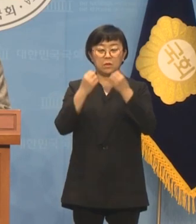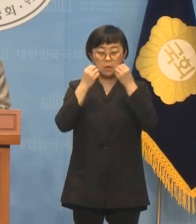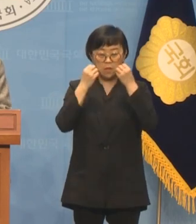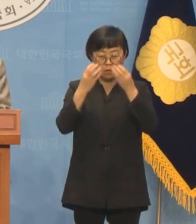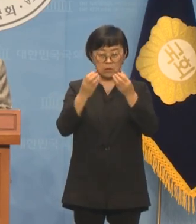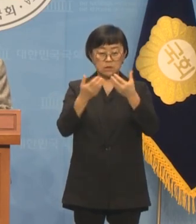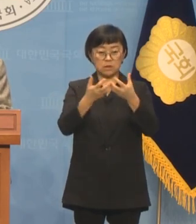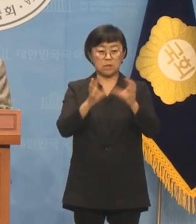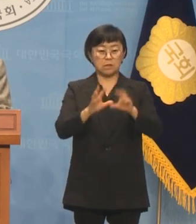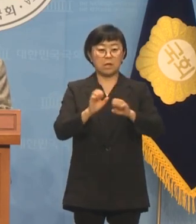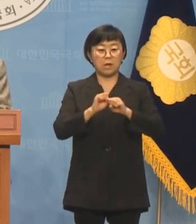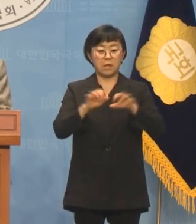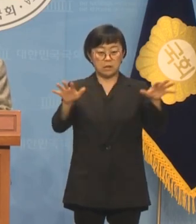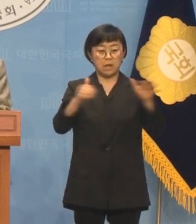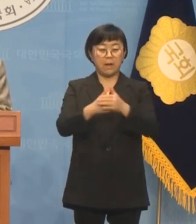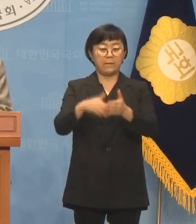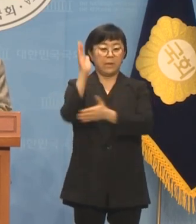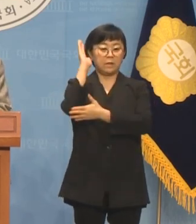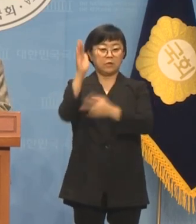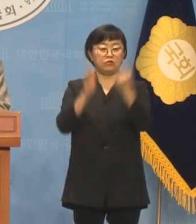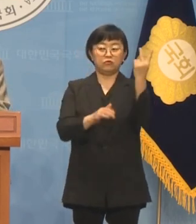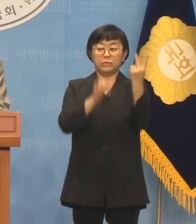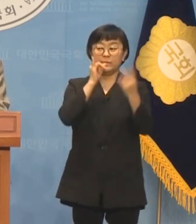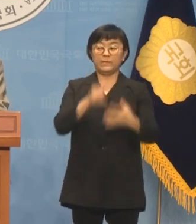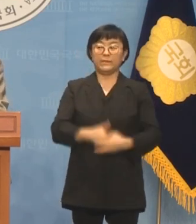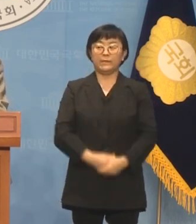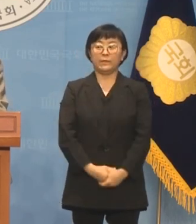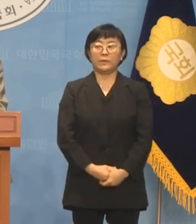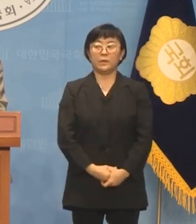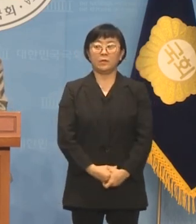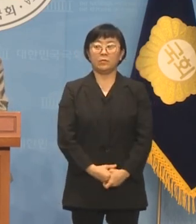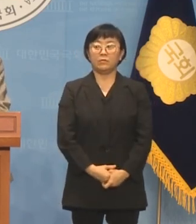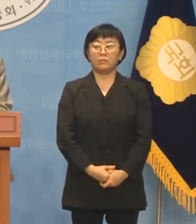대해서 두 건의 논평을 브리핑하도록 하겠습니다.